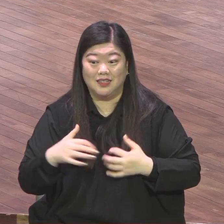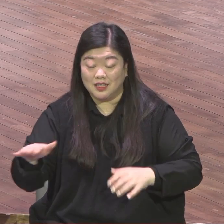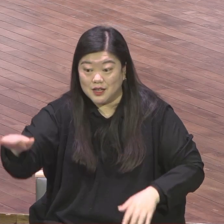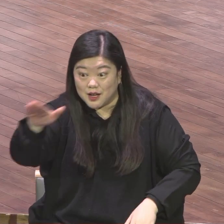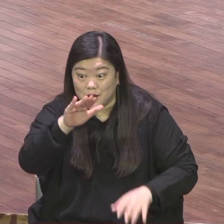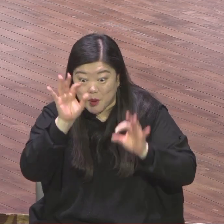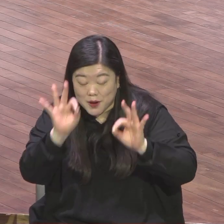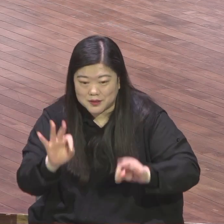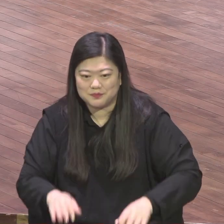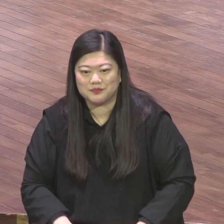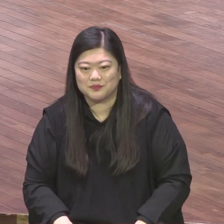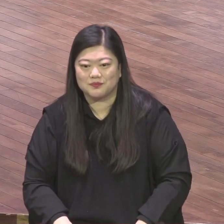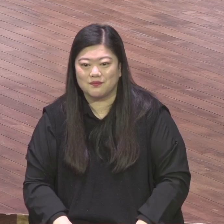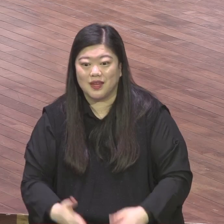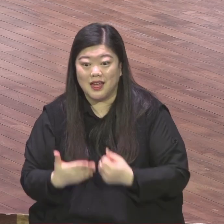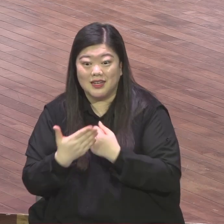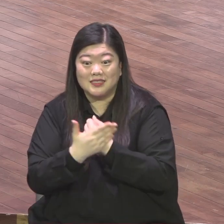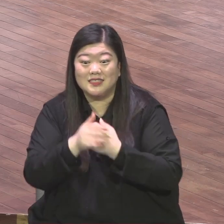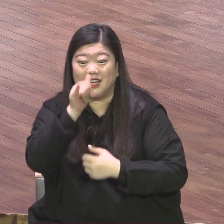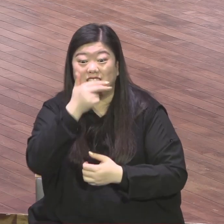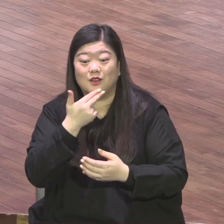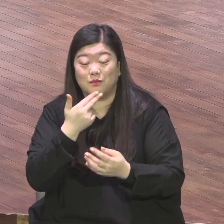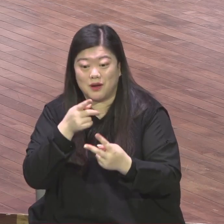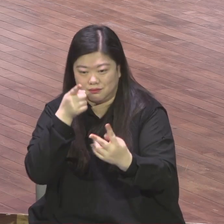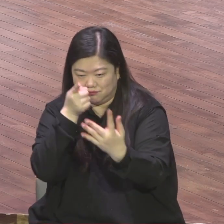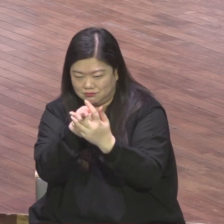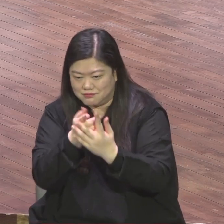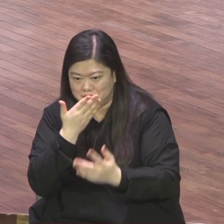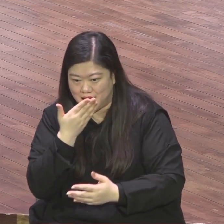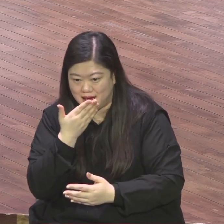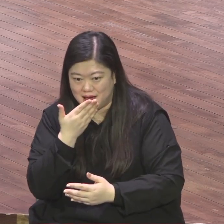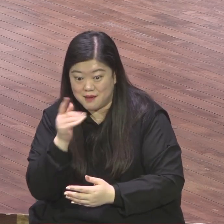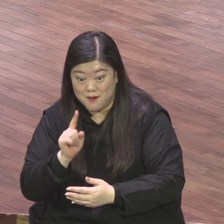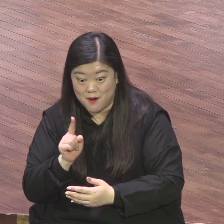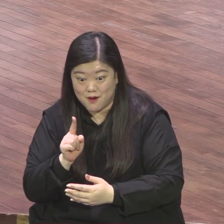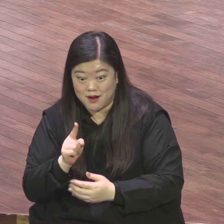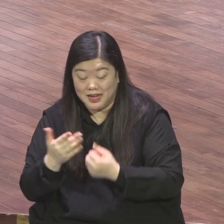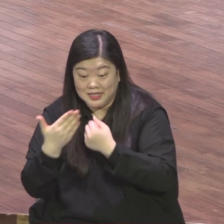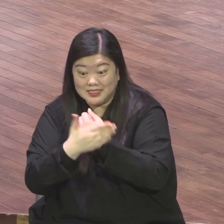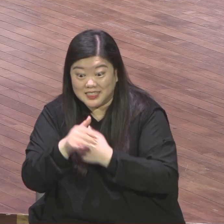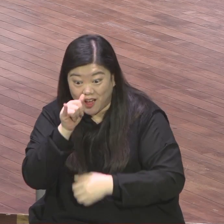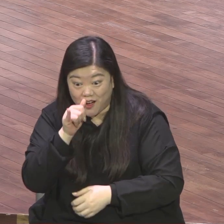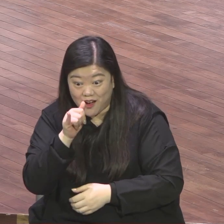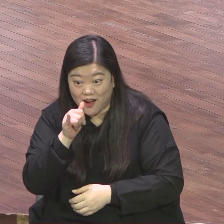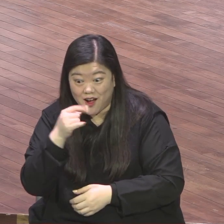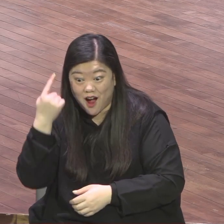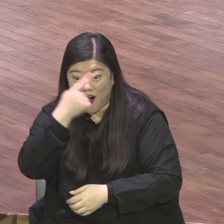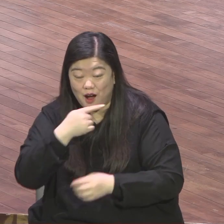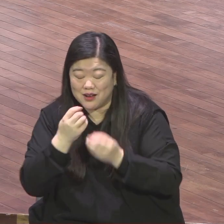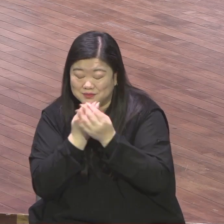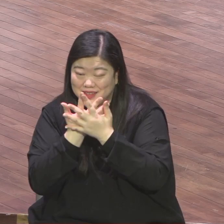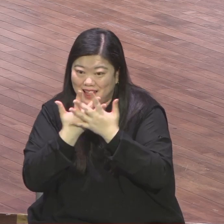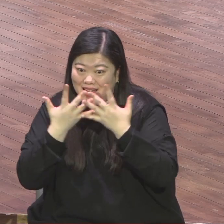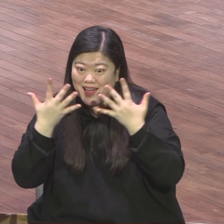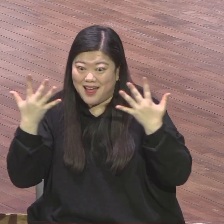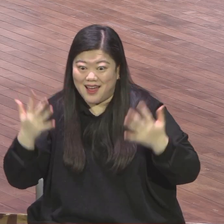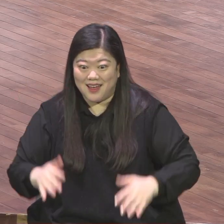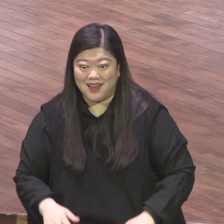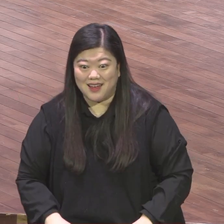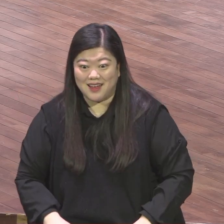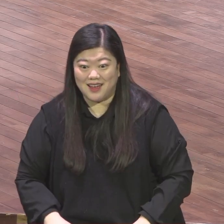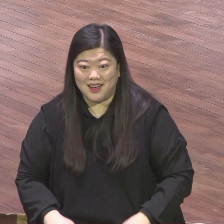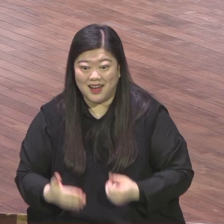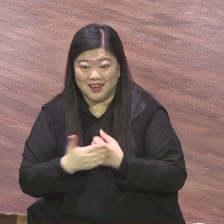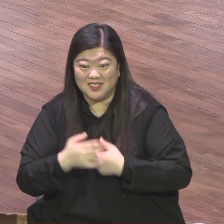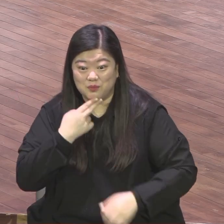있어요. 생기가 있어가지고 이 성령의 사람들은 얼굴이 막 돌아가, 혈색이 좋아. 하, 그런데 오래 다니는 분